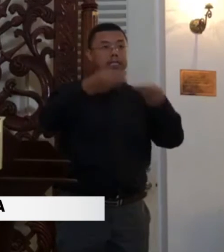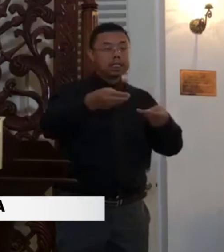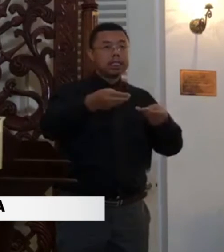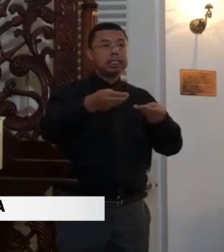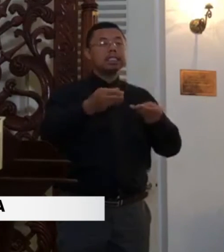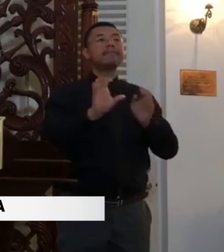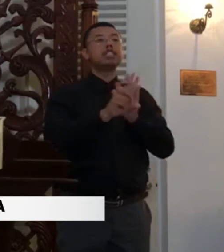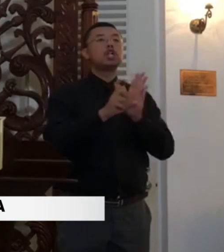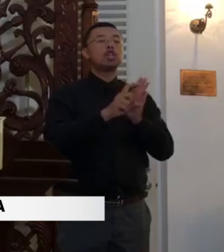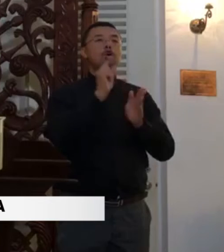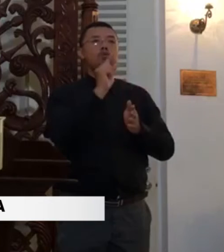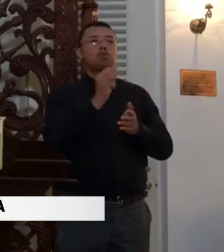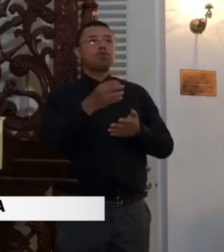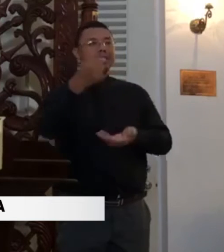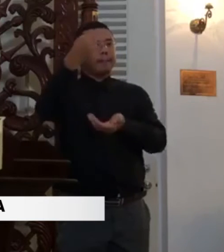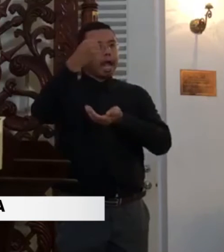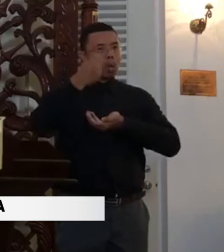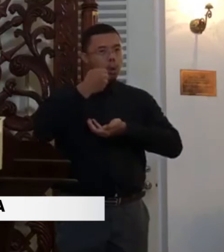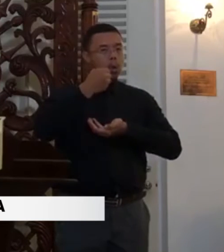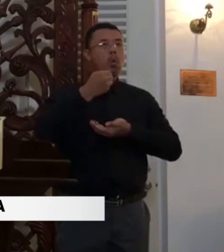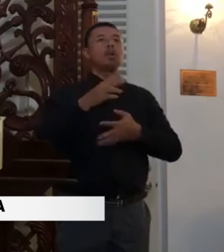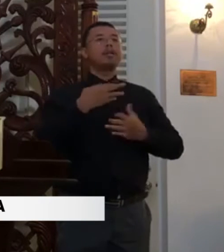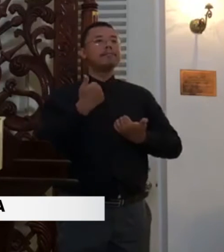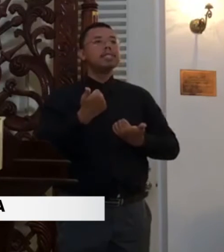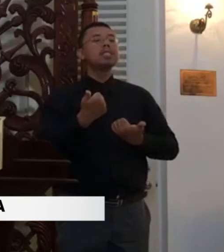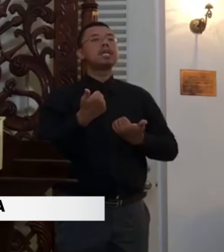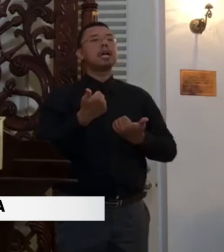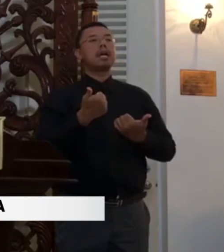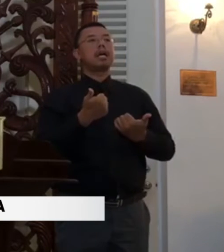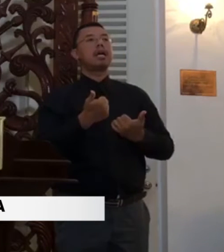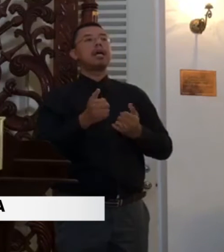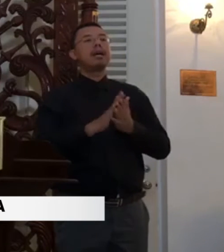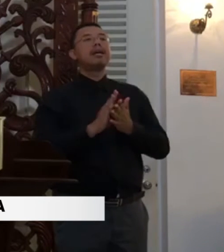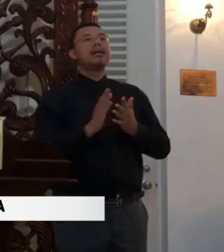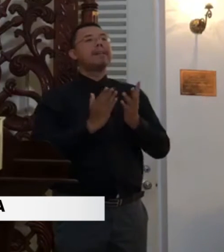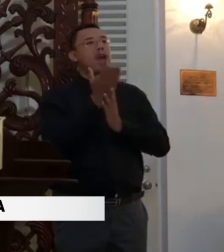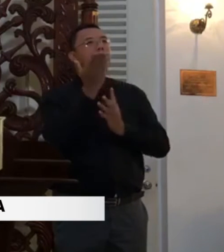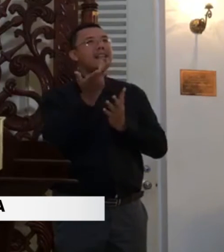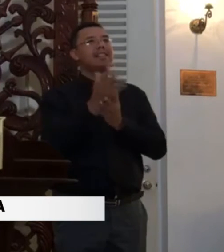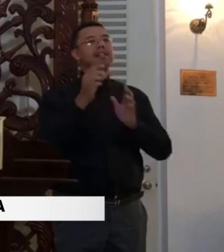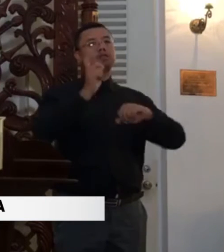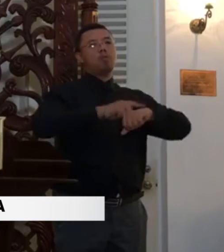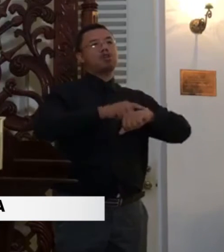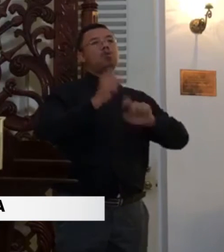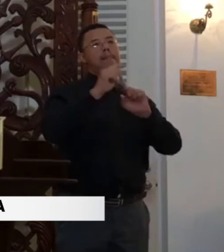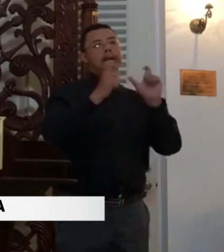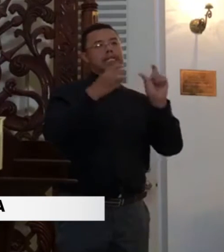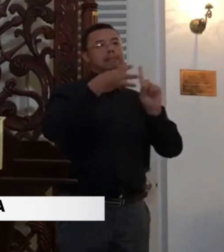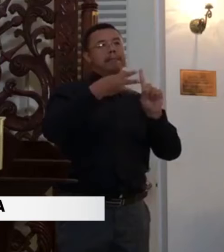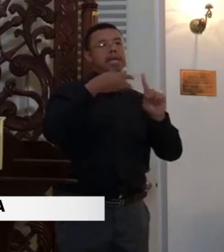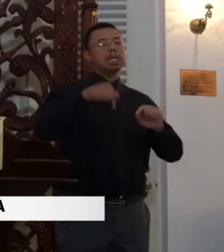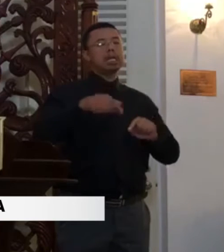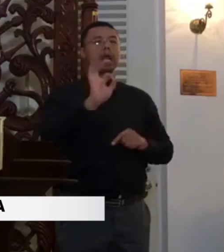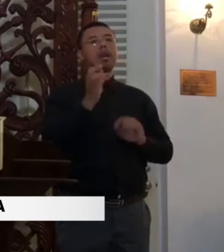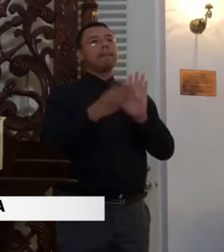bentuk kebutuhan pokok sehingga bisa melewati masa ini tanpa menghadapi